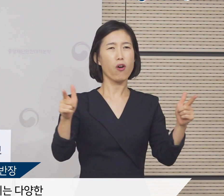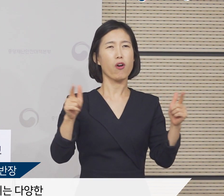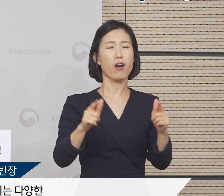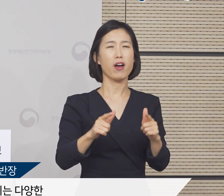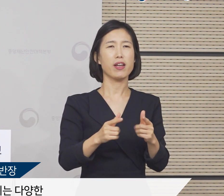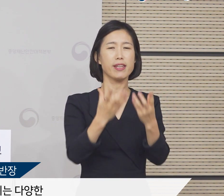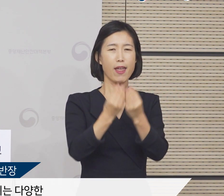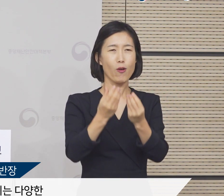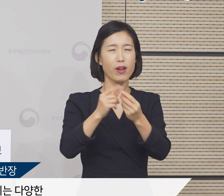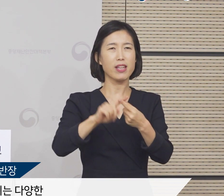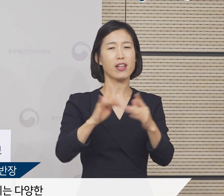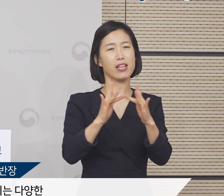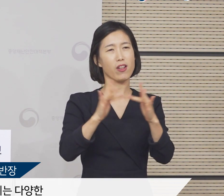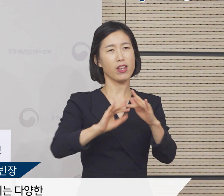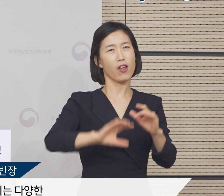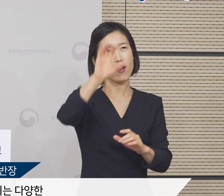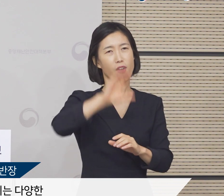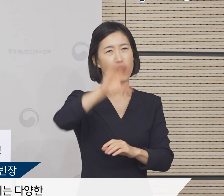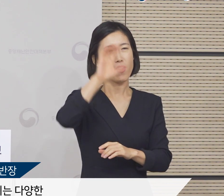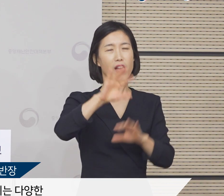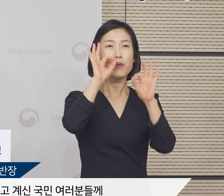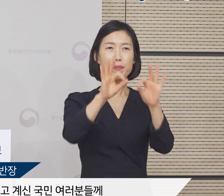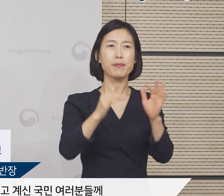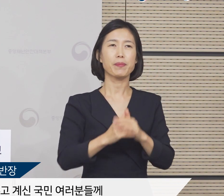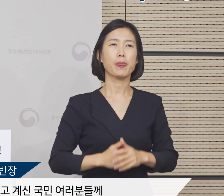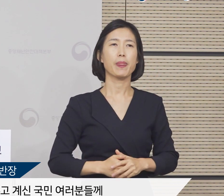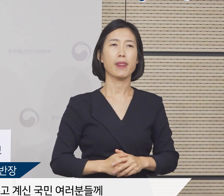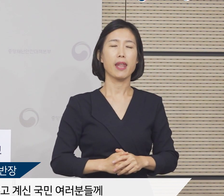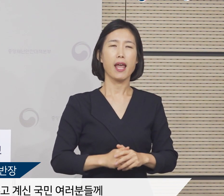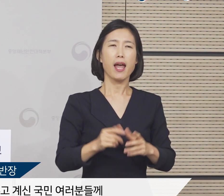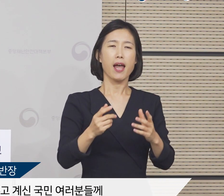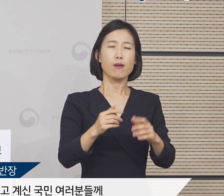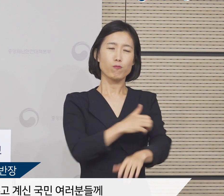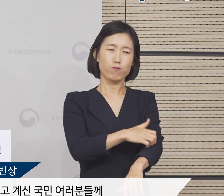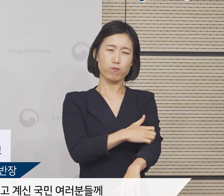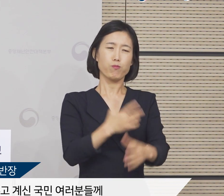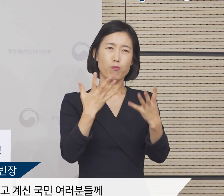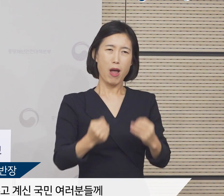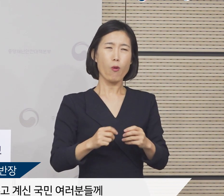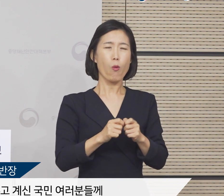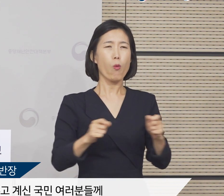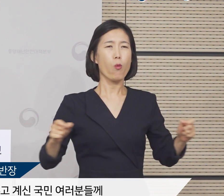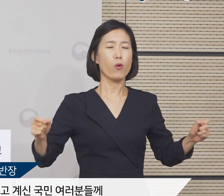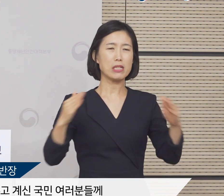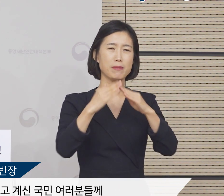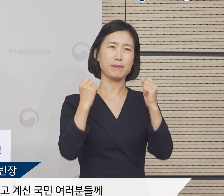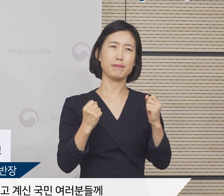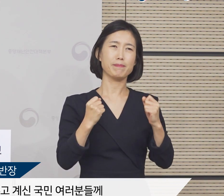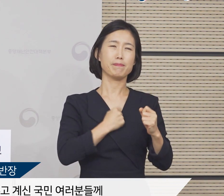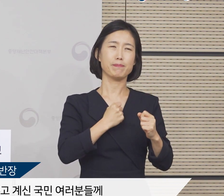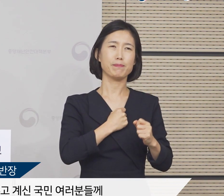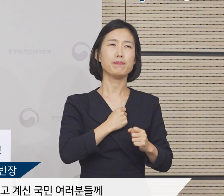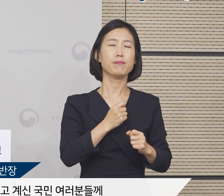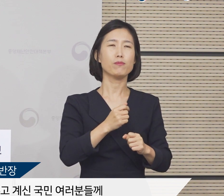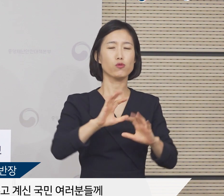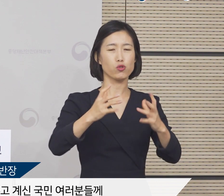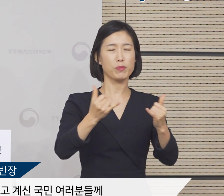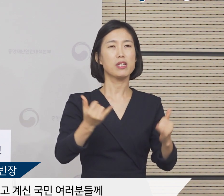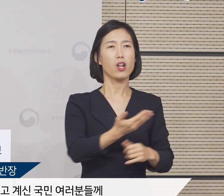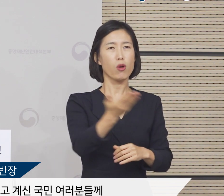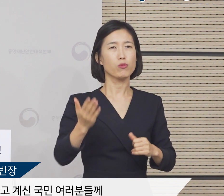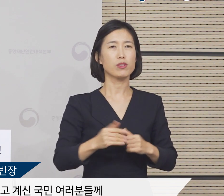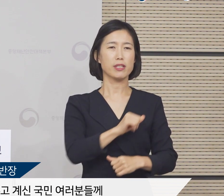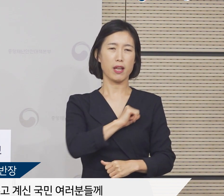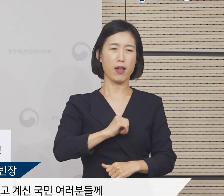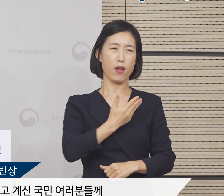사연들이 온라인에 공유되고 있습니다. 많은 불편함을 참고 긴 시간 동안 노력해 주고 계신 국민